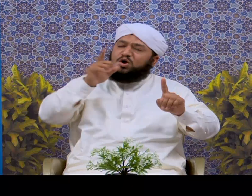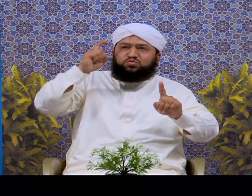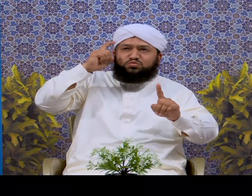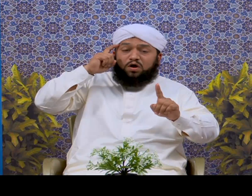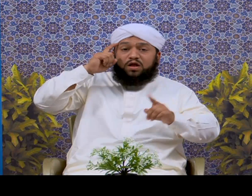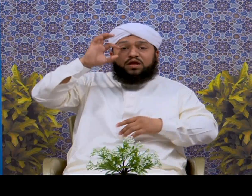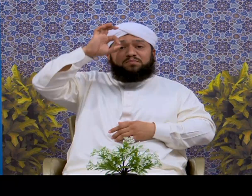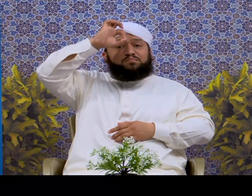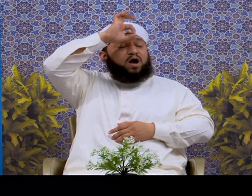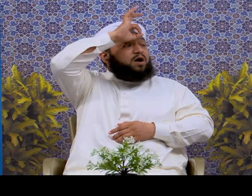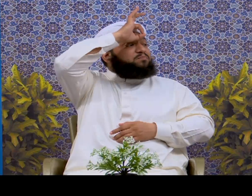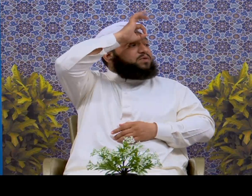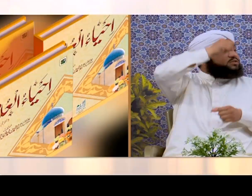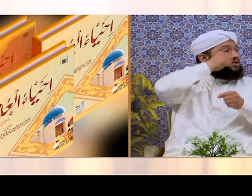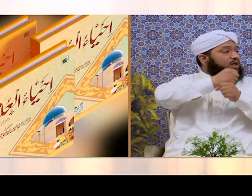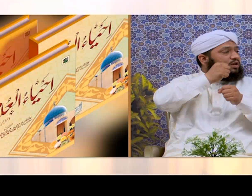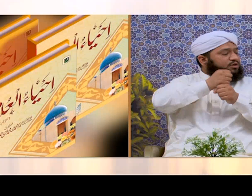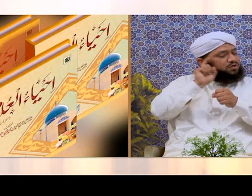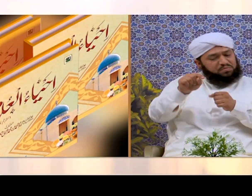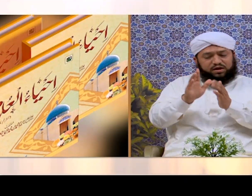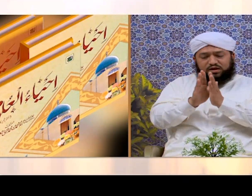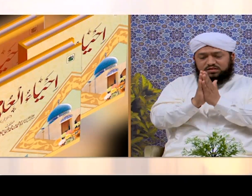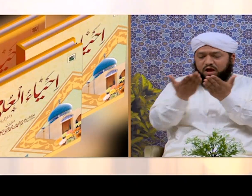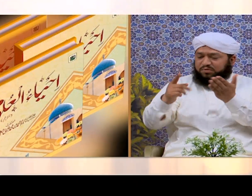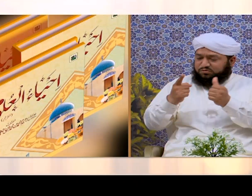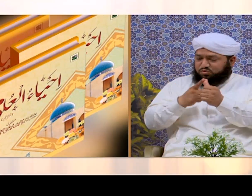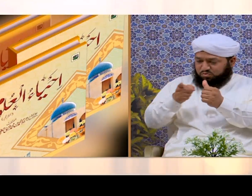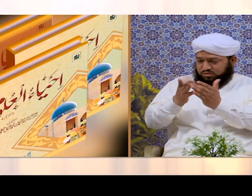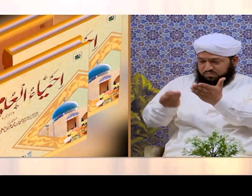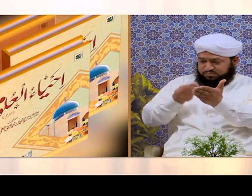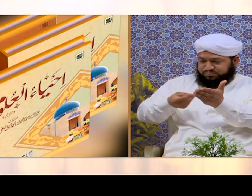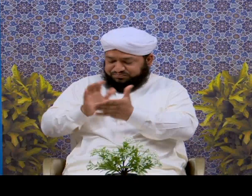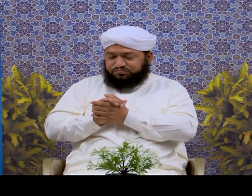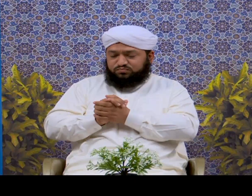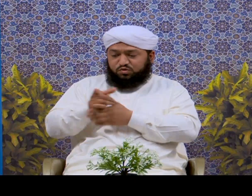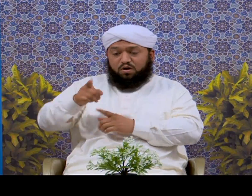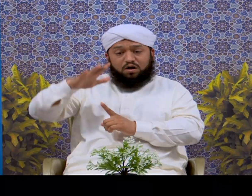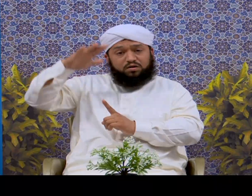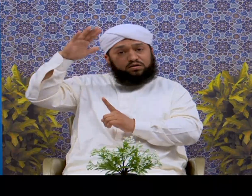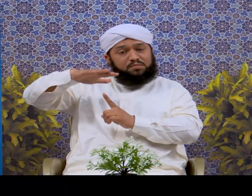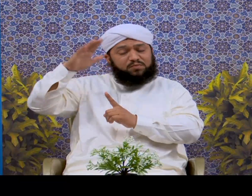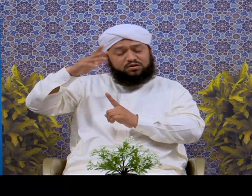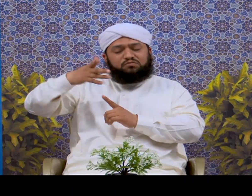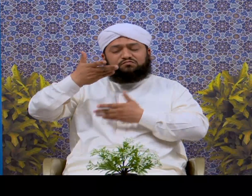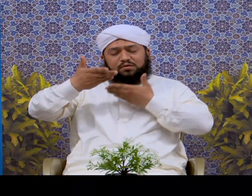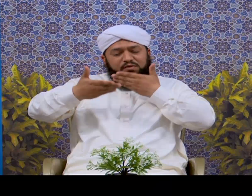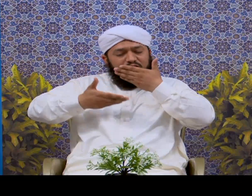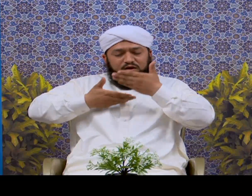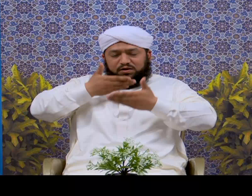امام غزالی رحمۃ اللہ علیہ نے اپنی کتاب احیاء العلوم میں دیا ہے۔ آپ رحمۃ اللہ علیہ نے جو کچھ فرمایا اس